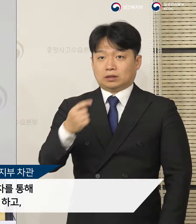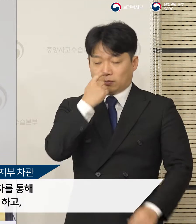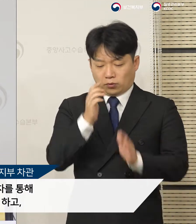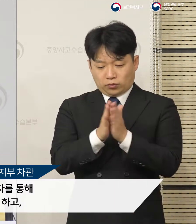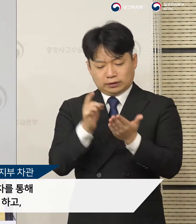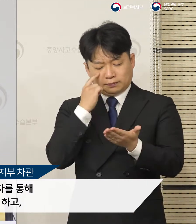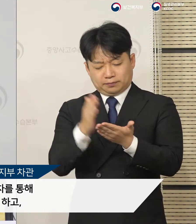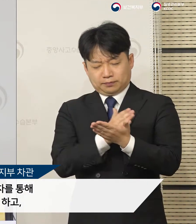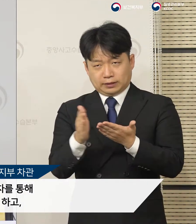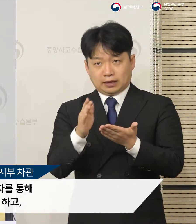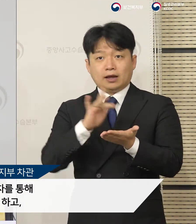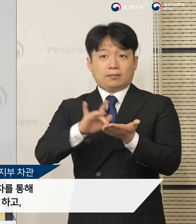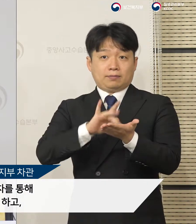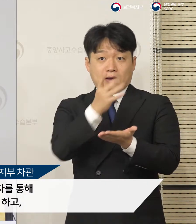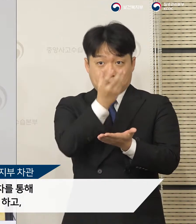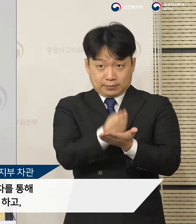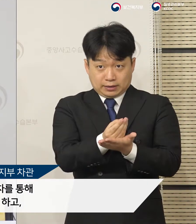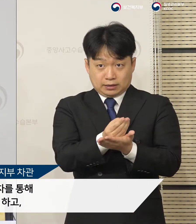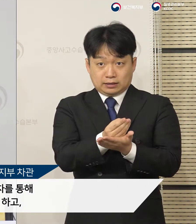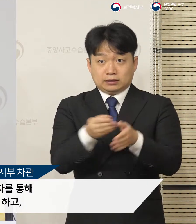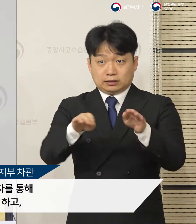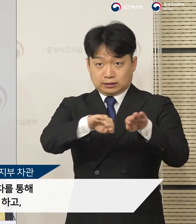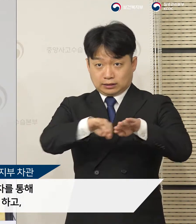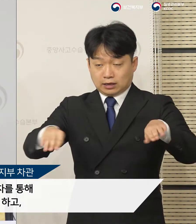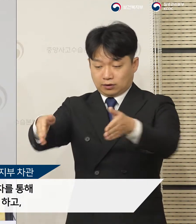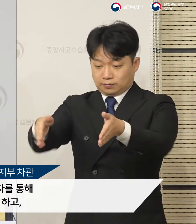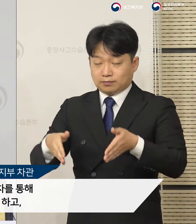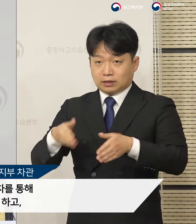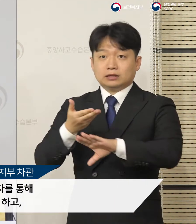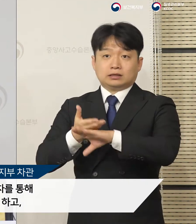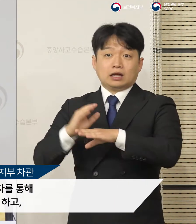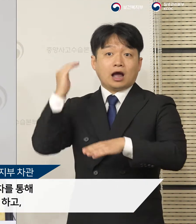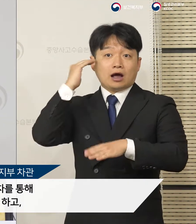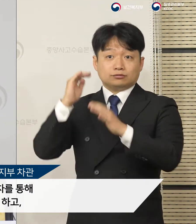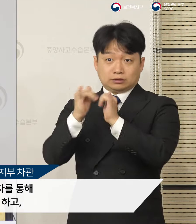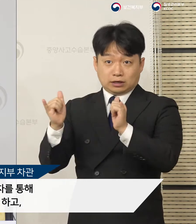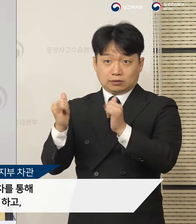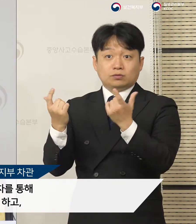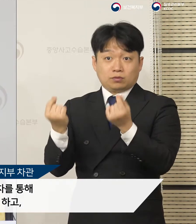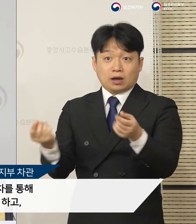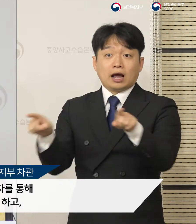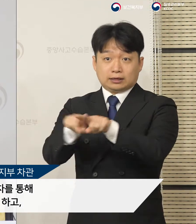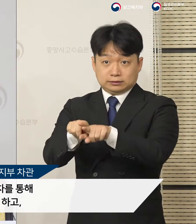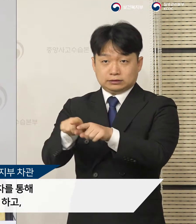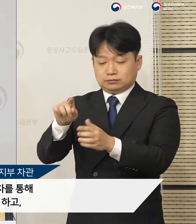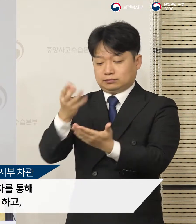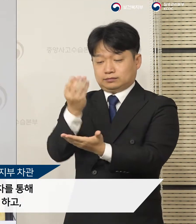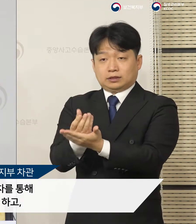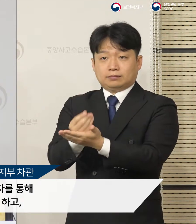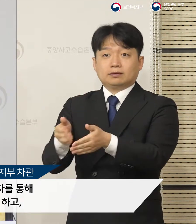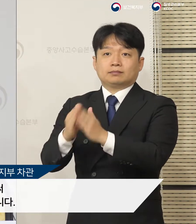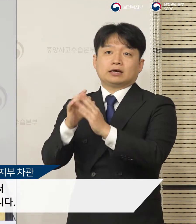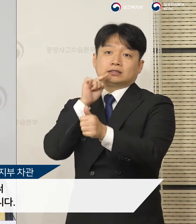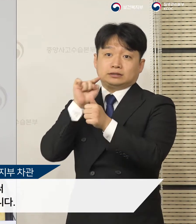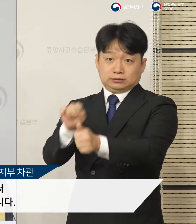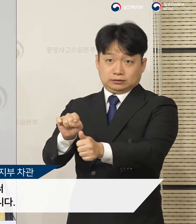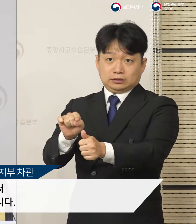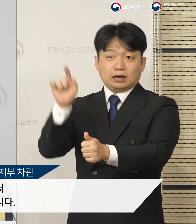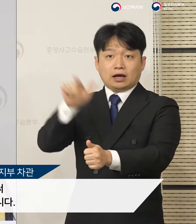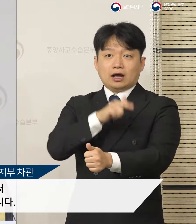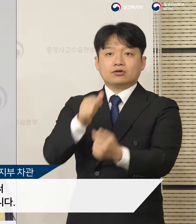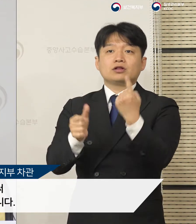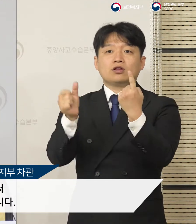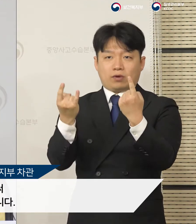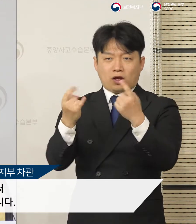자가진단 앱을 개발하여 특별 입국 절차를 통해 들어오는 모든 내외국인에 대하여 설치토록 하고 매일